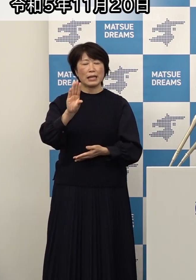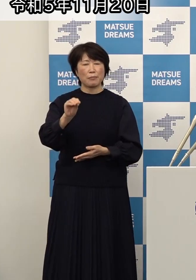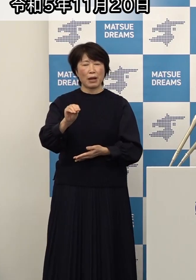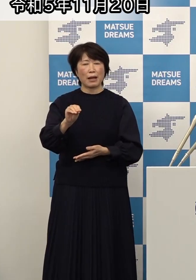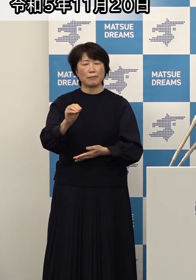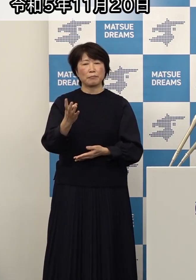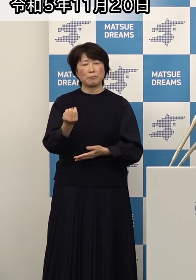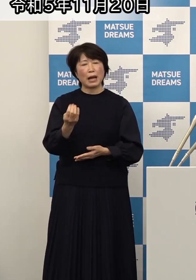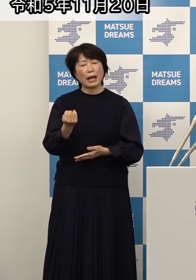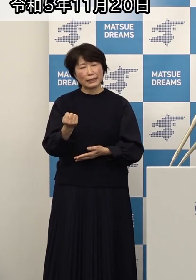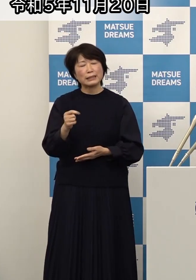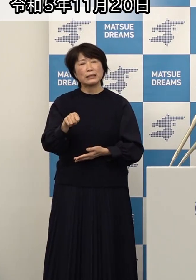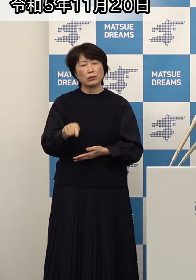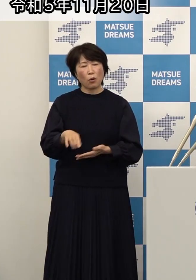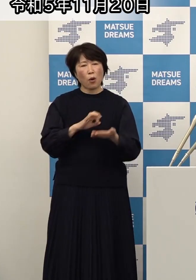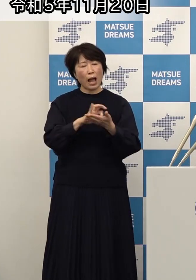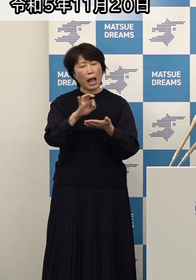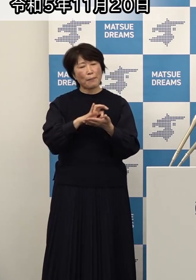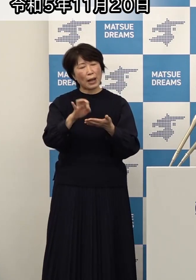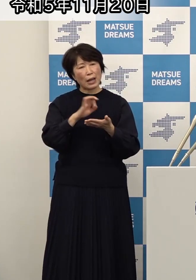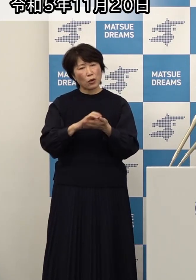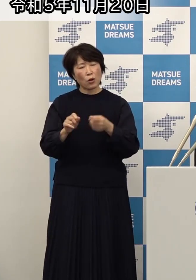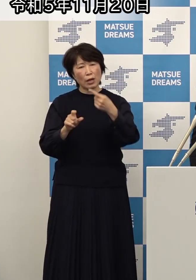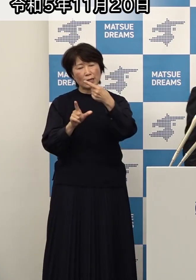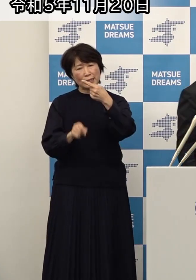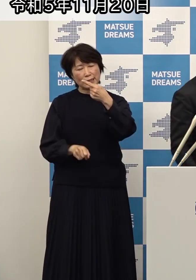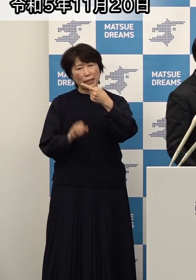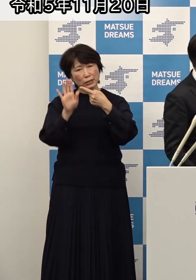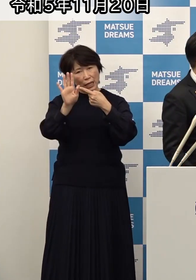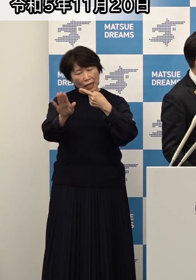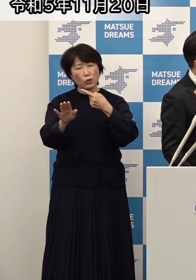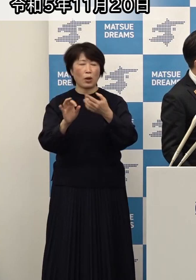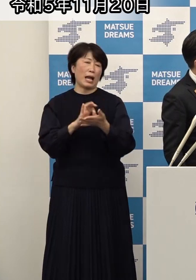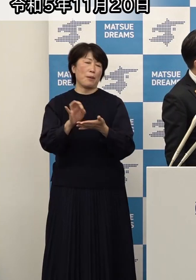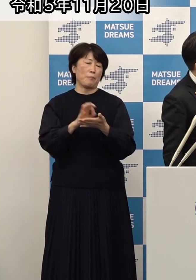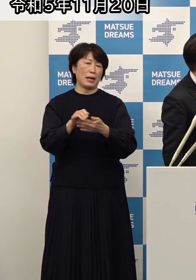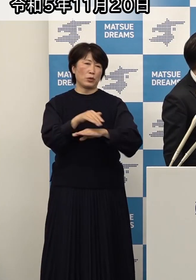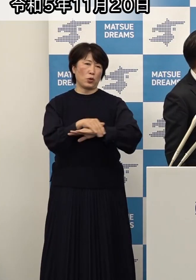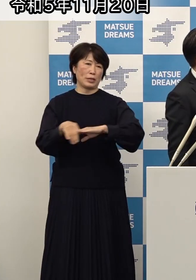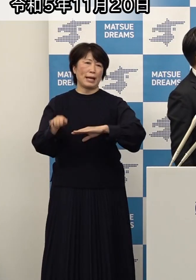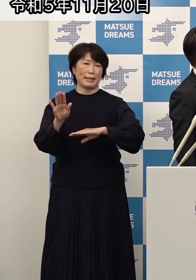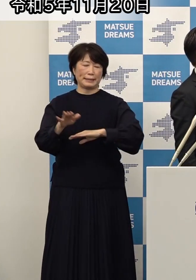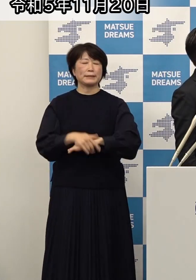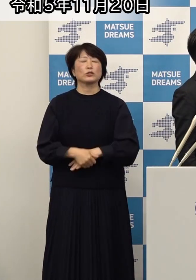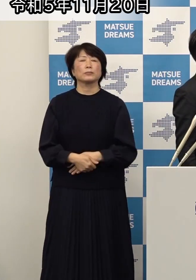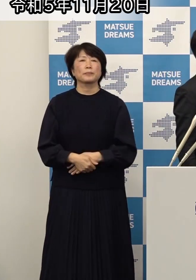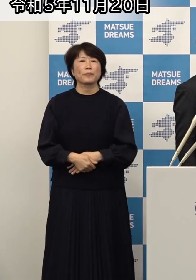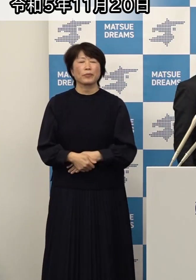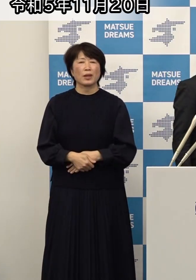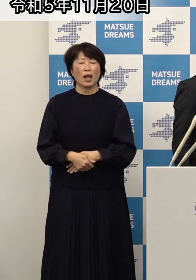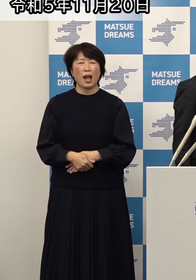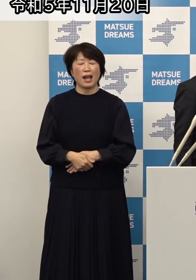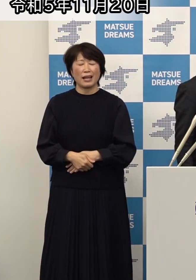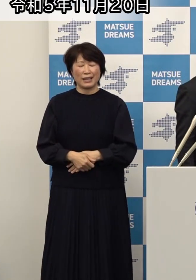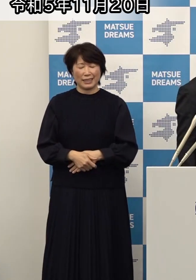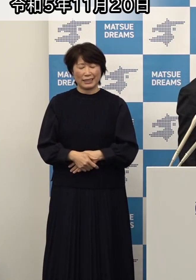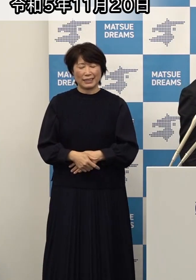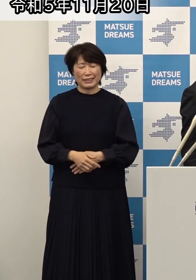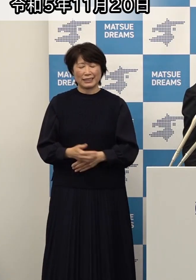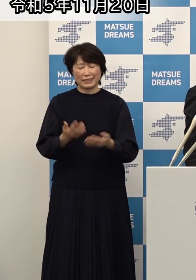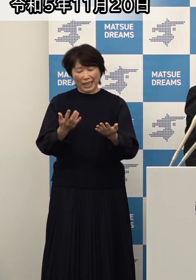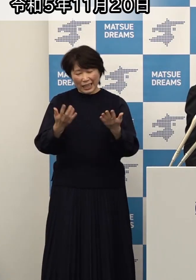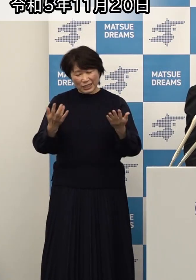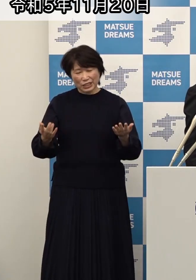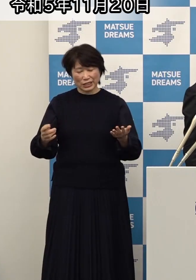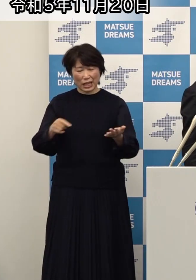この1月から販売をさせていただく予定でございます。 今回応募多数いただきました。